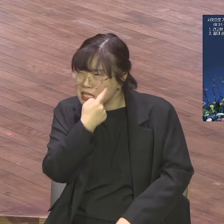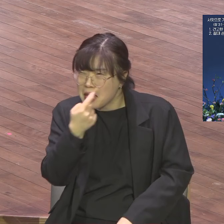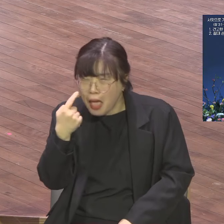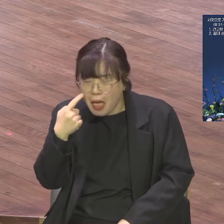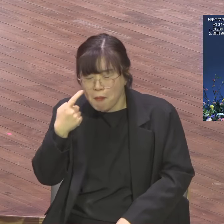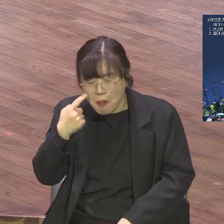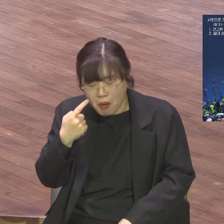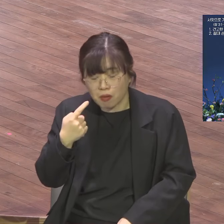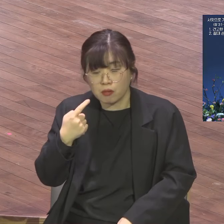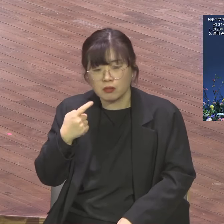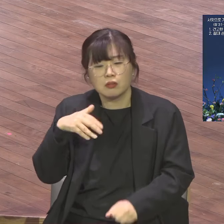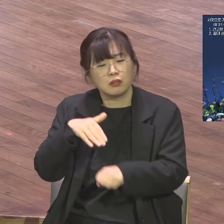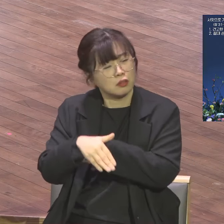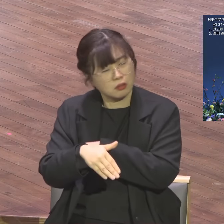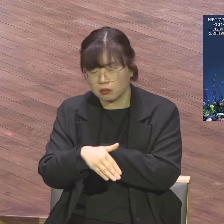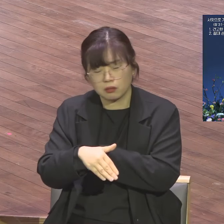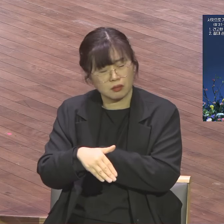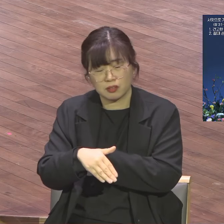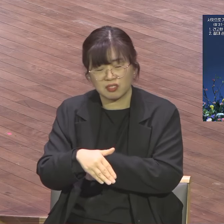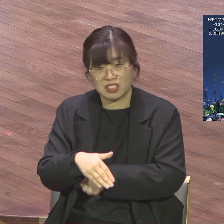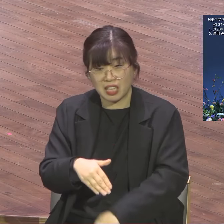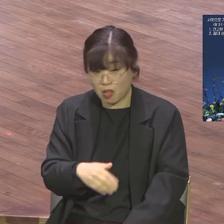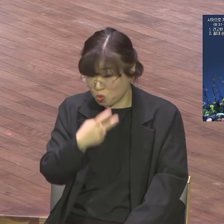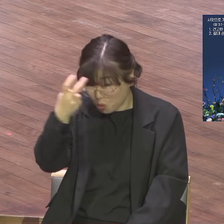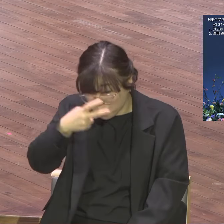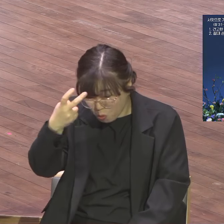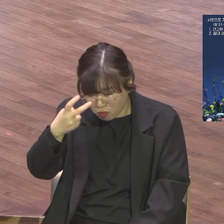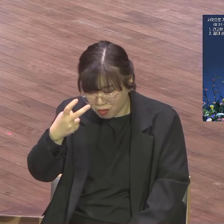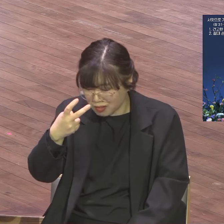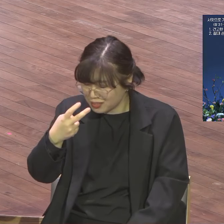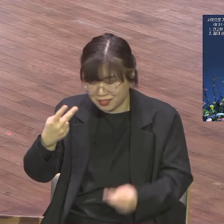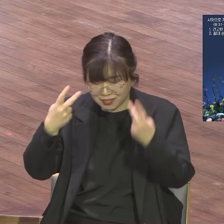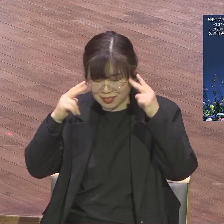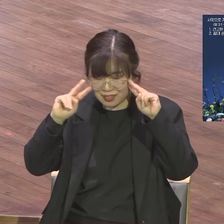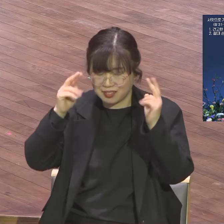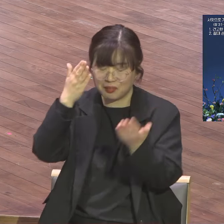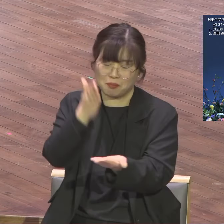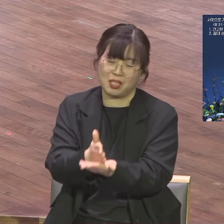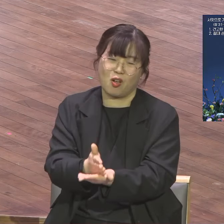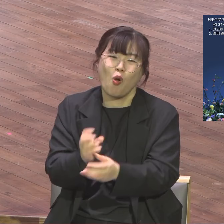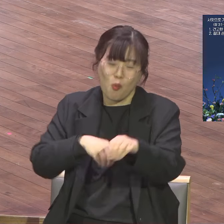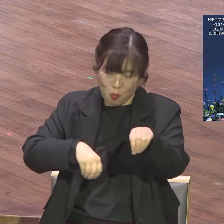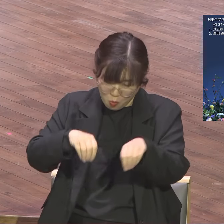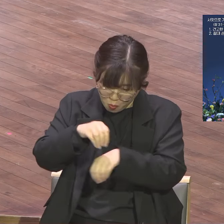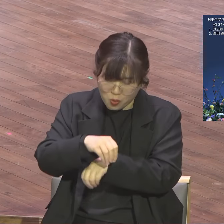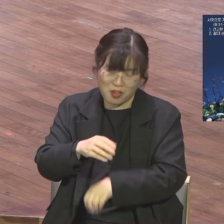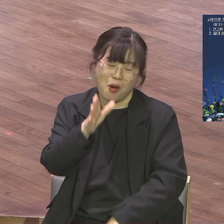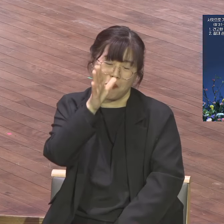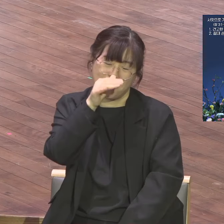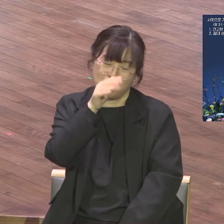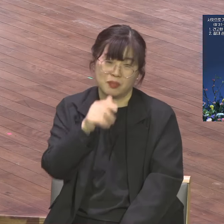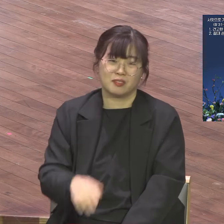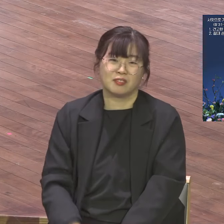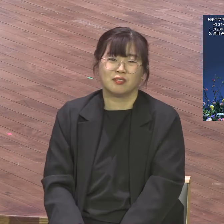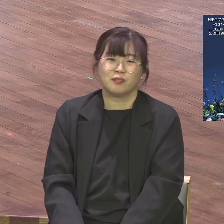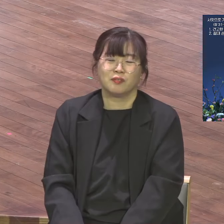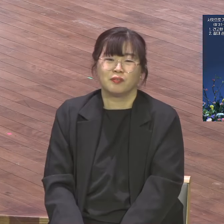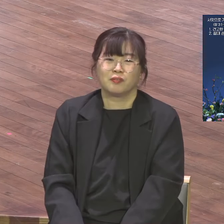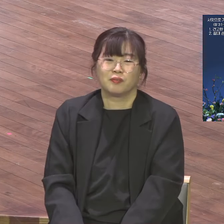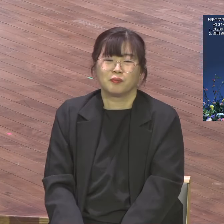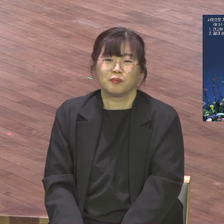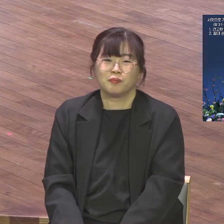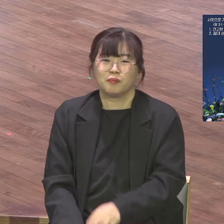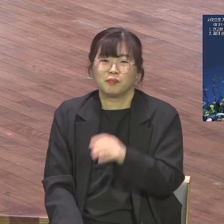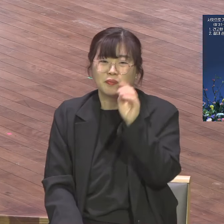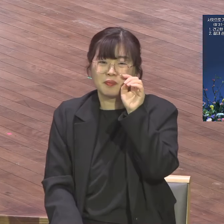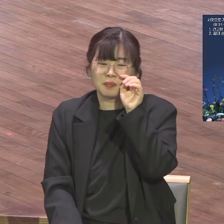내 생각, 이 의미가 있다, 의미가 있는데, 솔로몬은요, 이런 내 중심적인